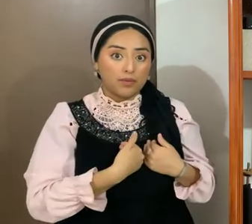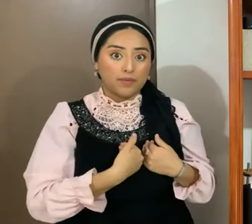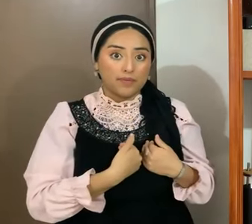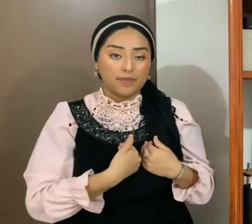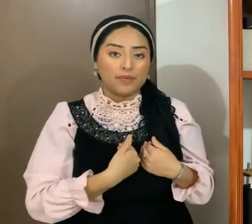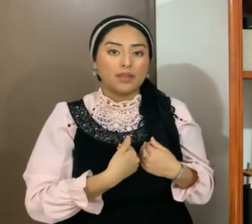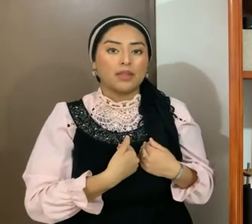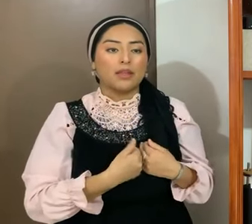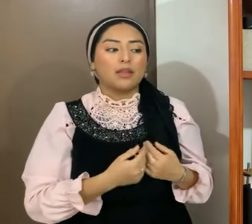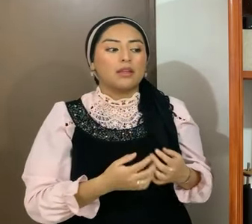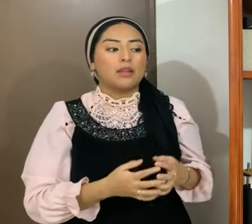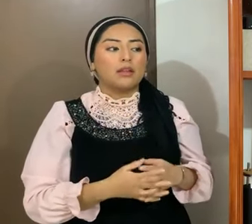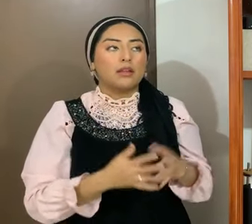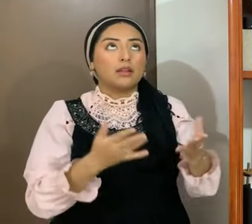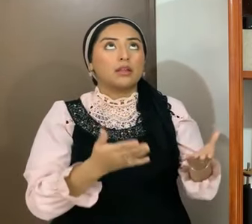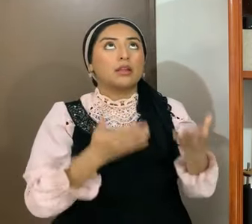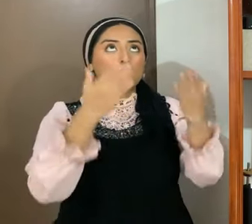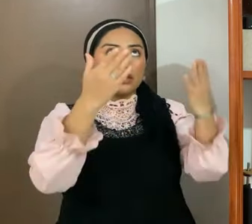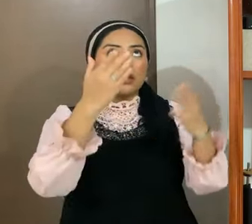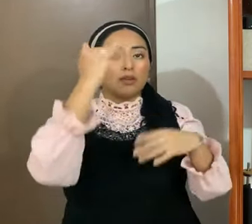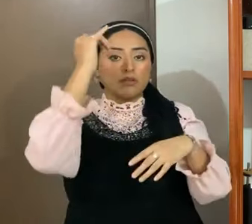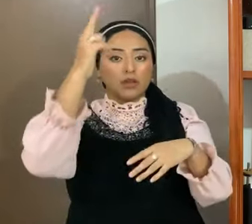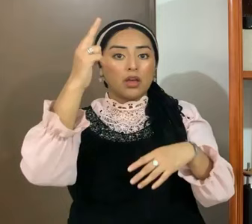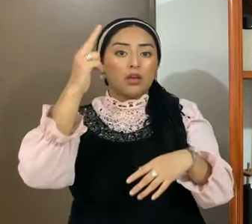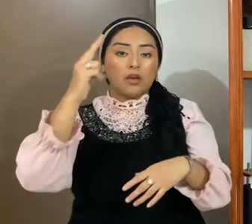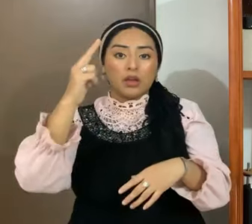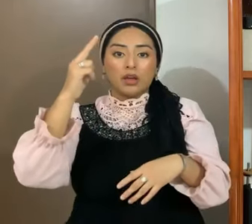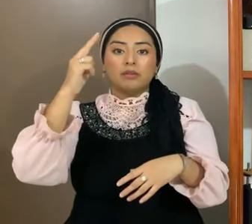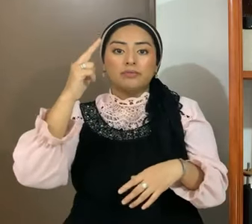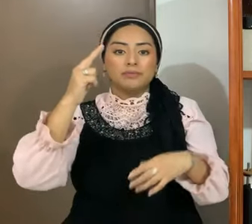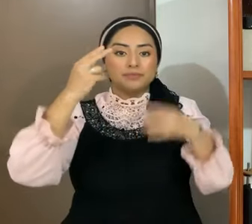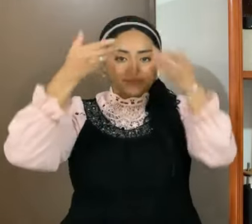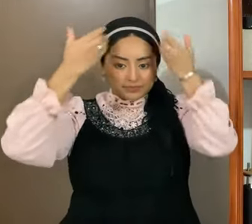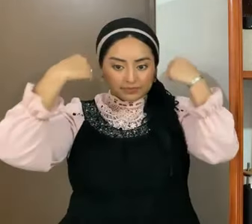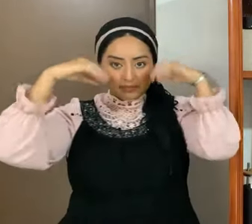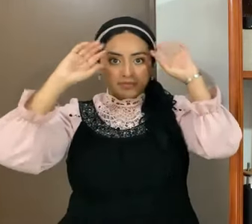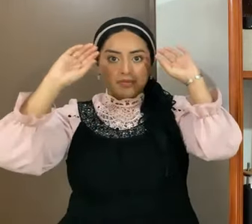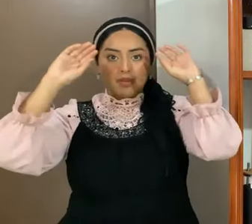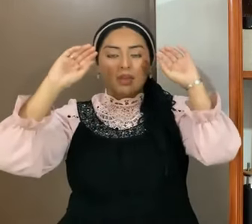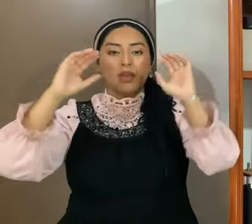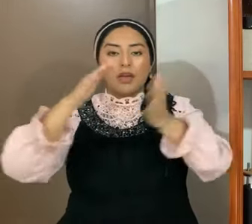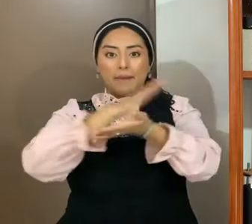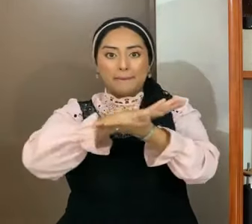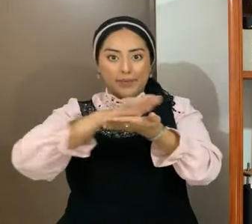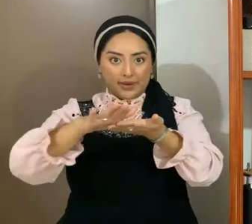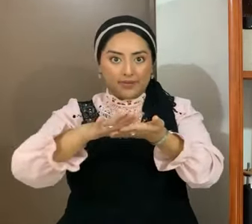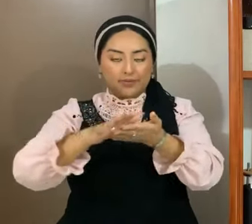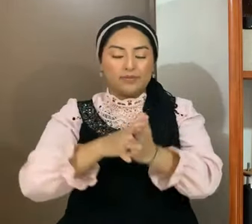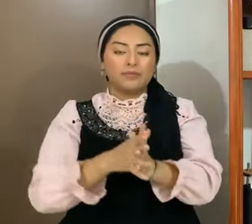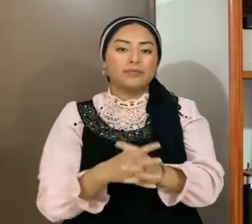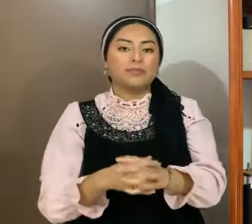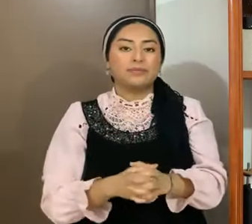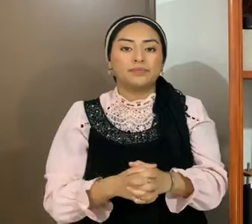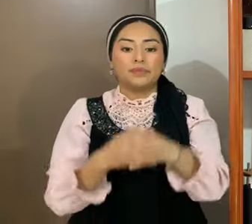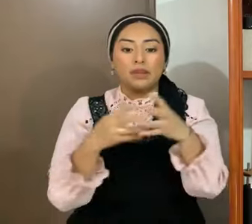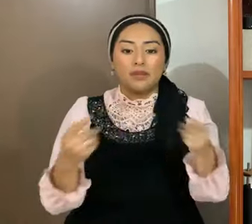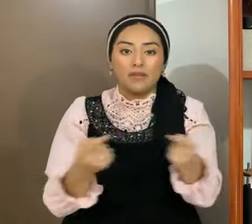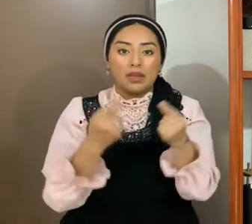los sacrificios por culpa. A Yahweh un carnero sin defecto. Y vuelvo a decirlo, es pecado por hierro,